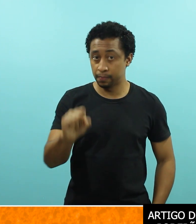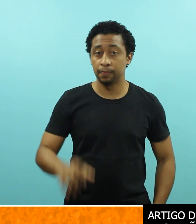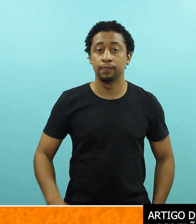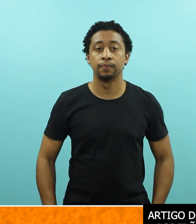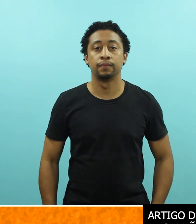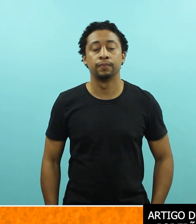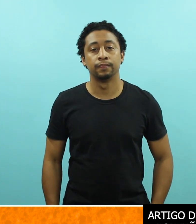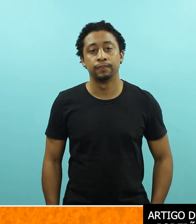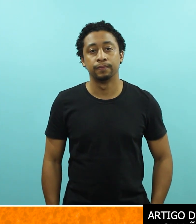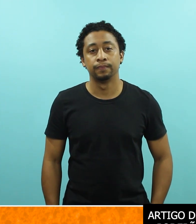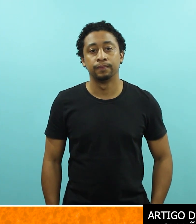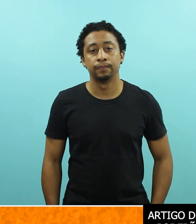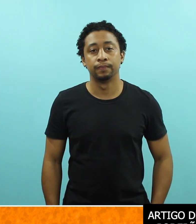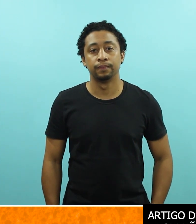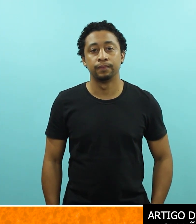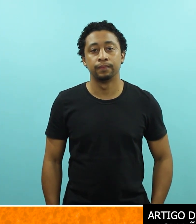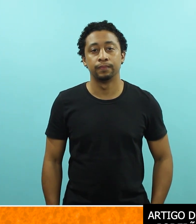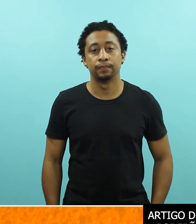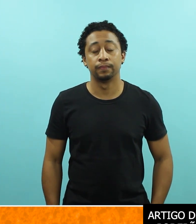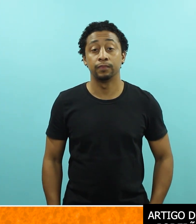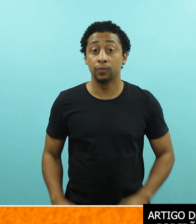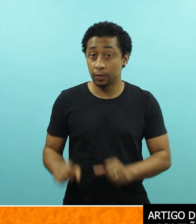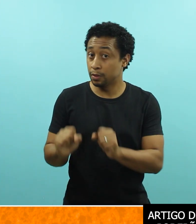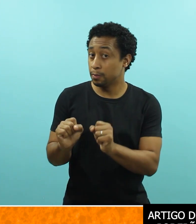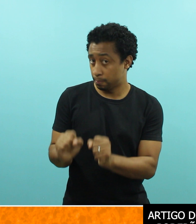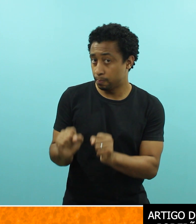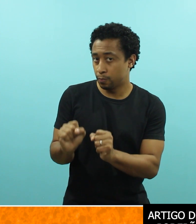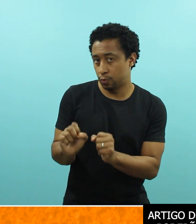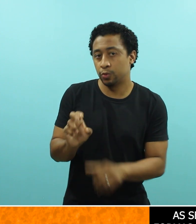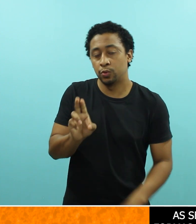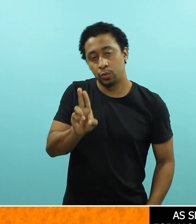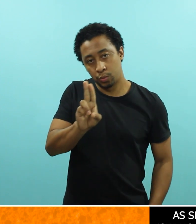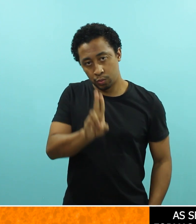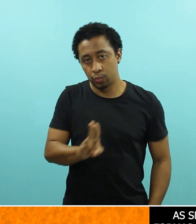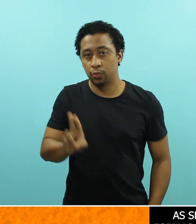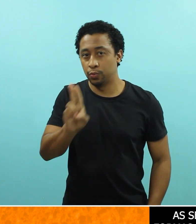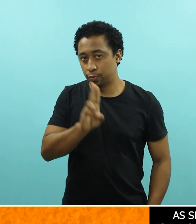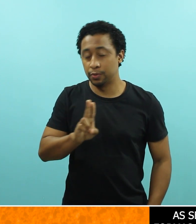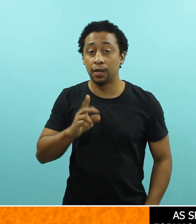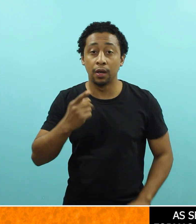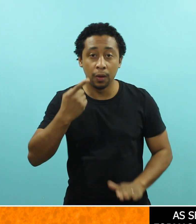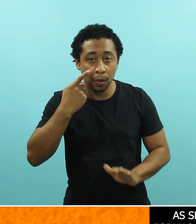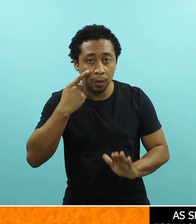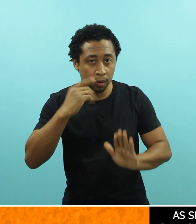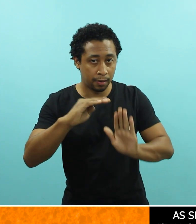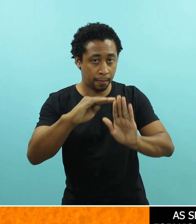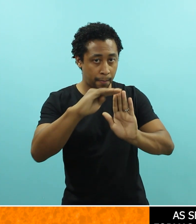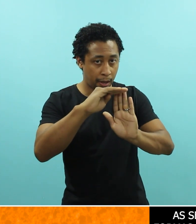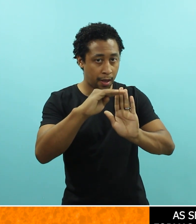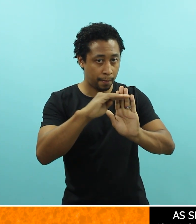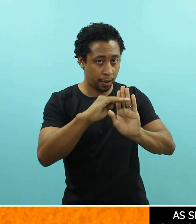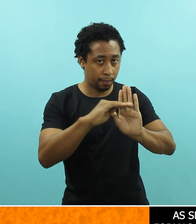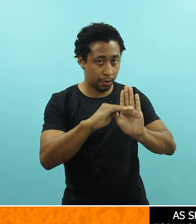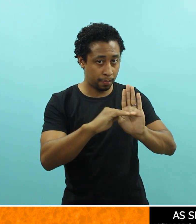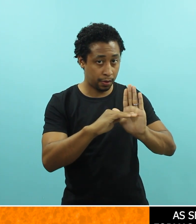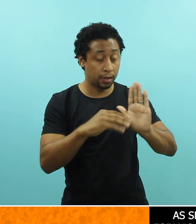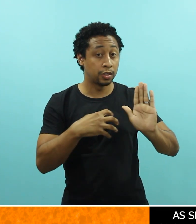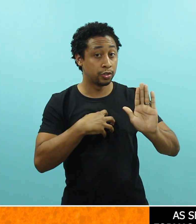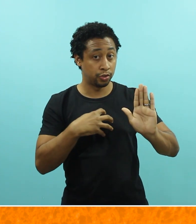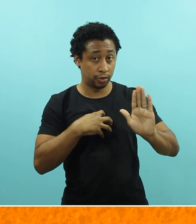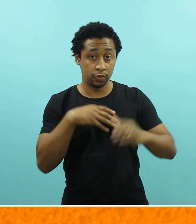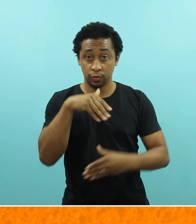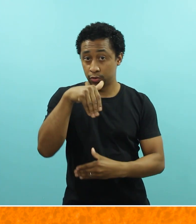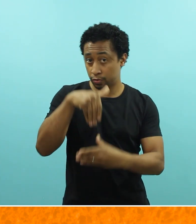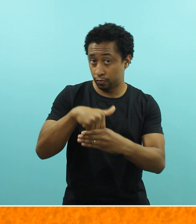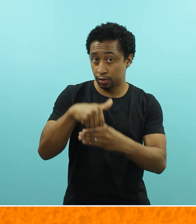Artigo 18º. Poderão ser usadas as seguintes formas de votação: